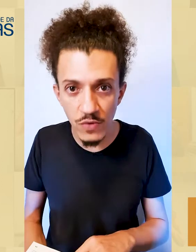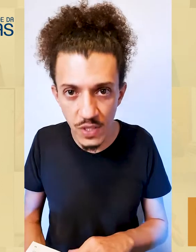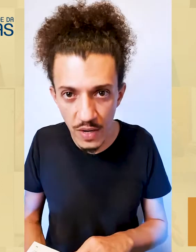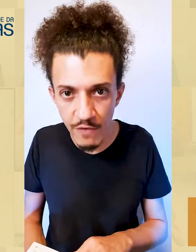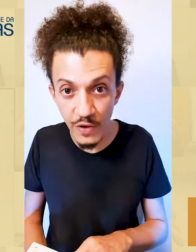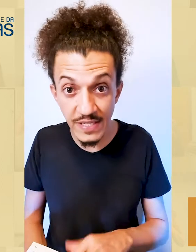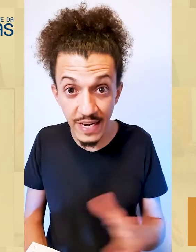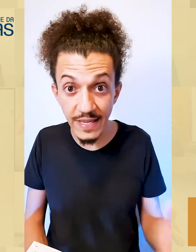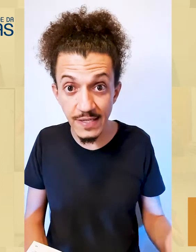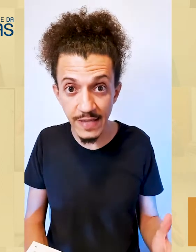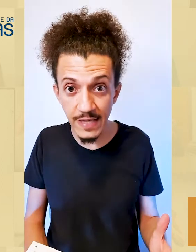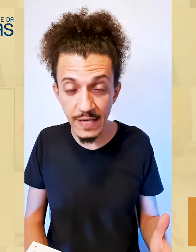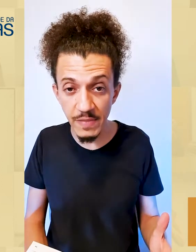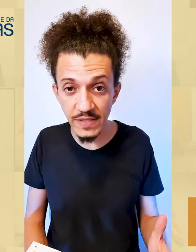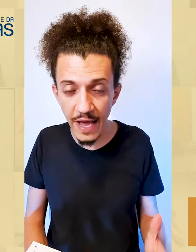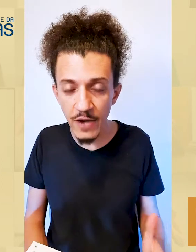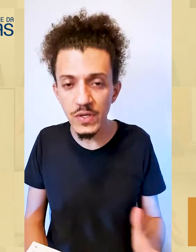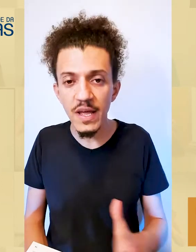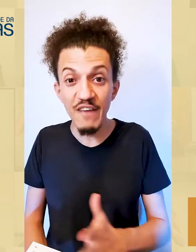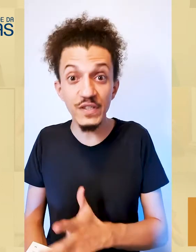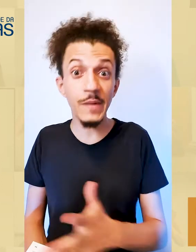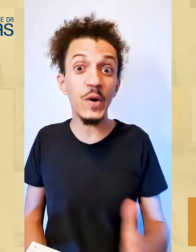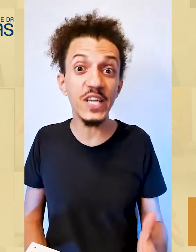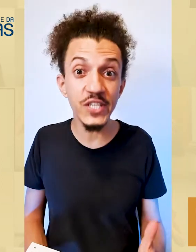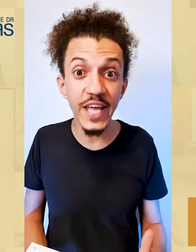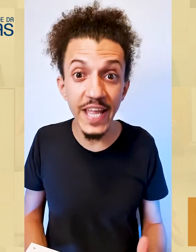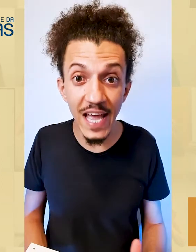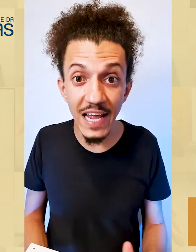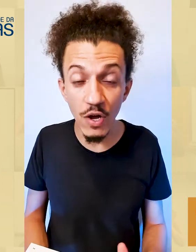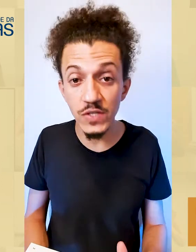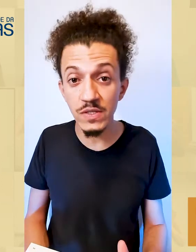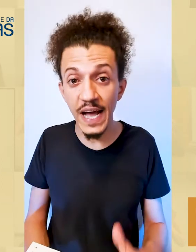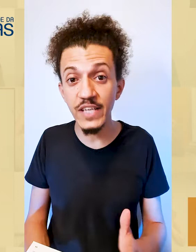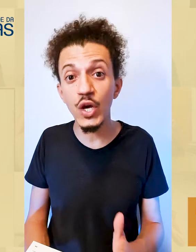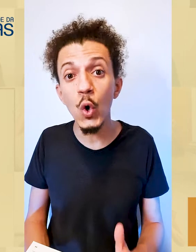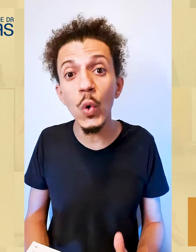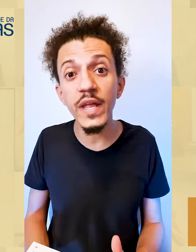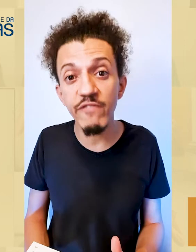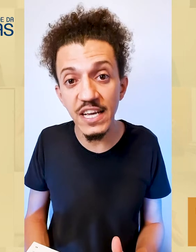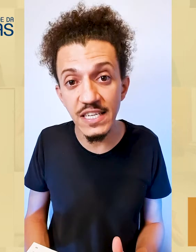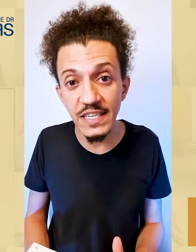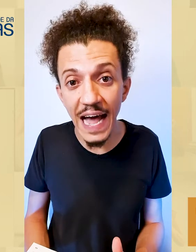tem o seu livro Escrita de Sinais Sem Mistérios, você pode adquirir ele em nosso site